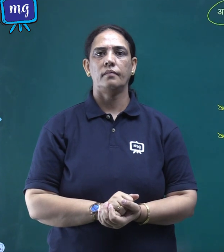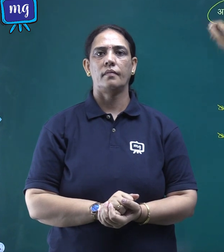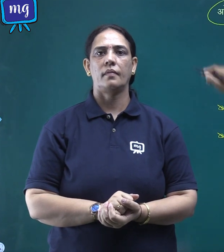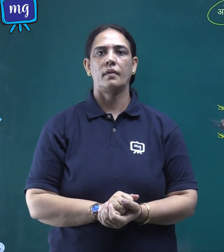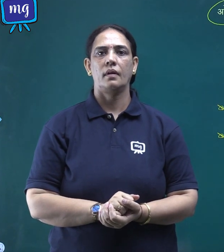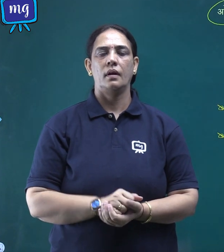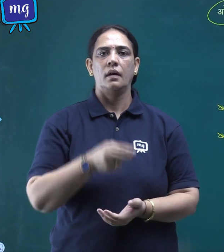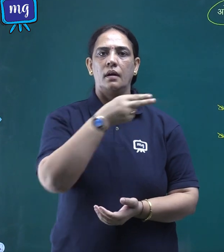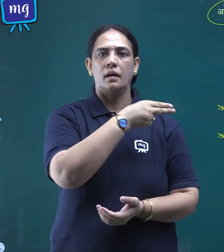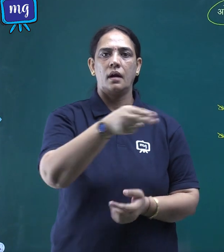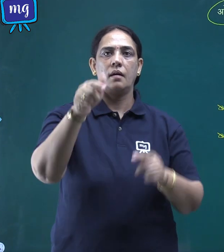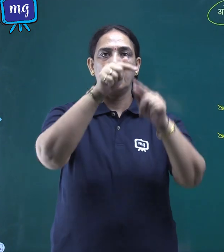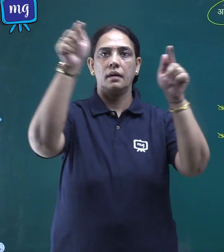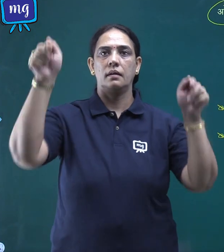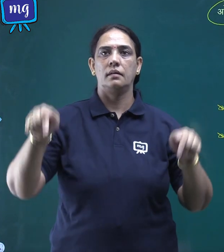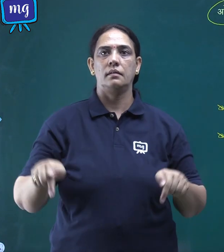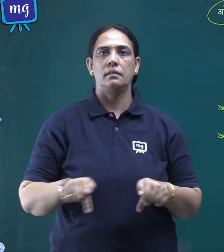आयत,